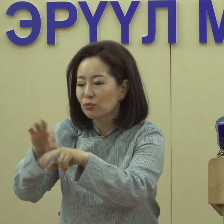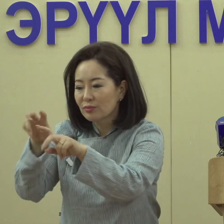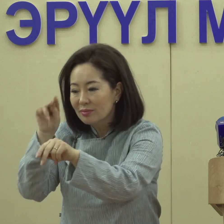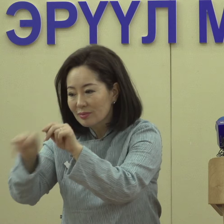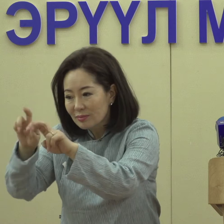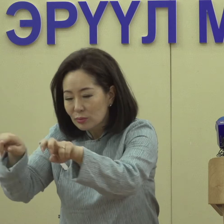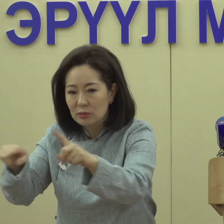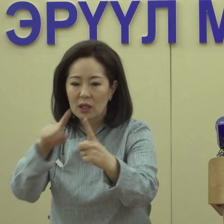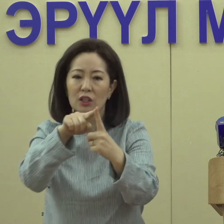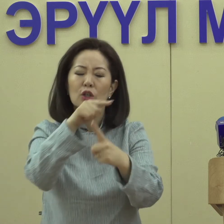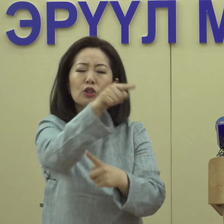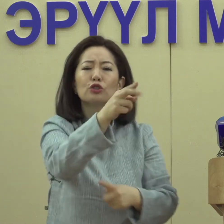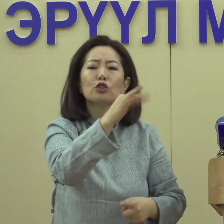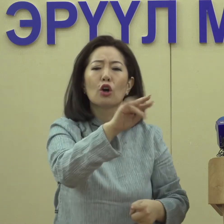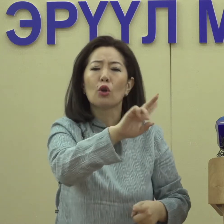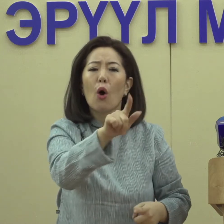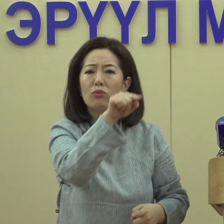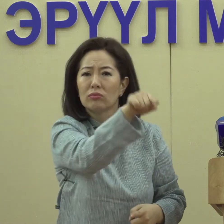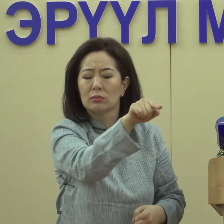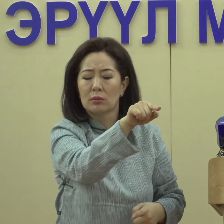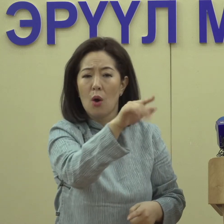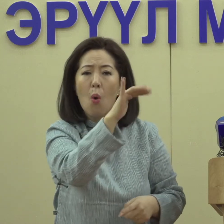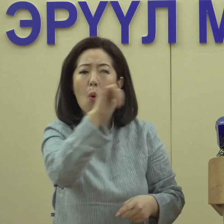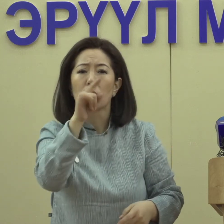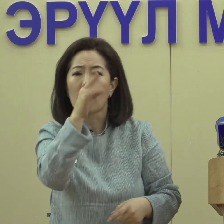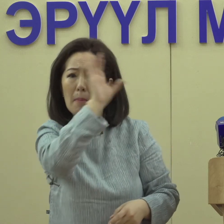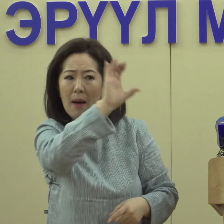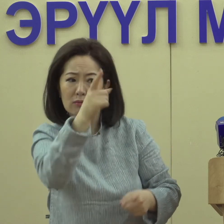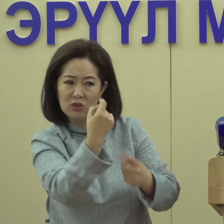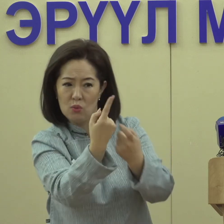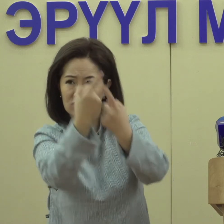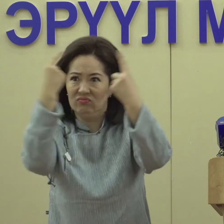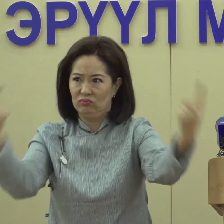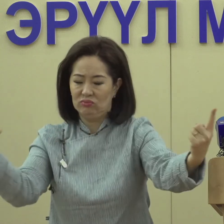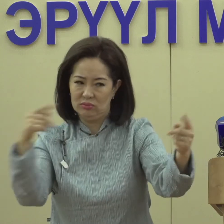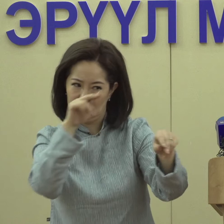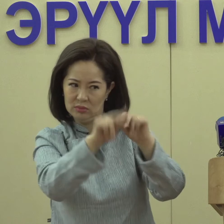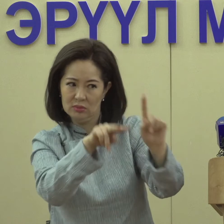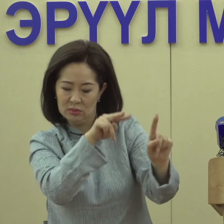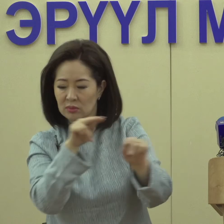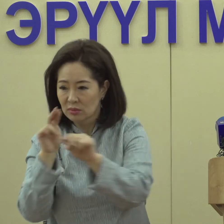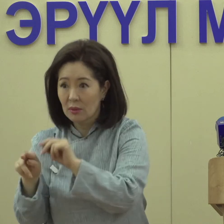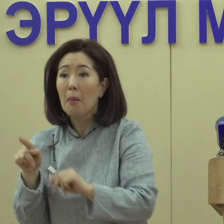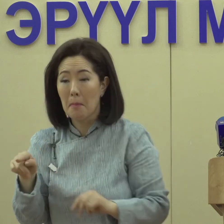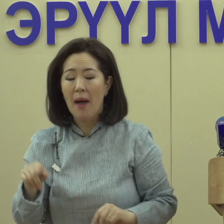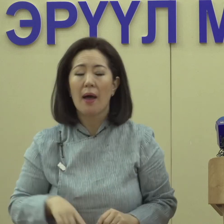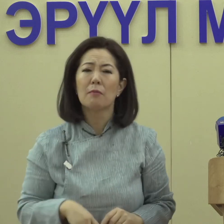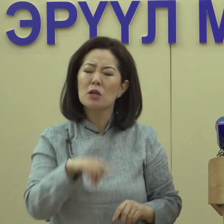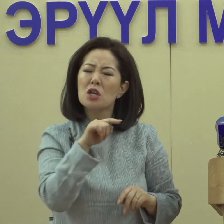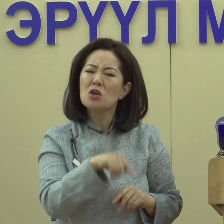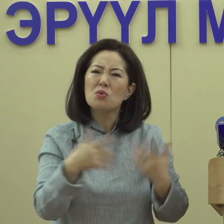аймаг Улаанбадрах суманд уул уурхайн компанид нэг хүн тусгаарлагдад байна. За тэгээд та бүхэнд хэлэхэд